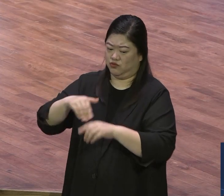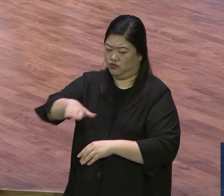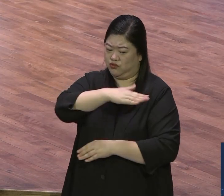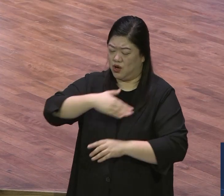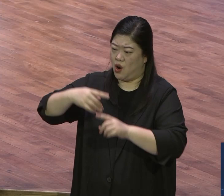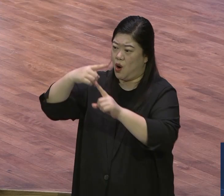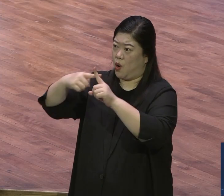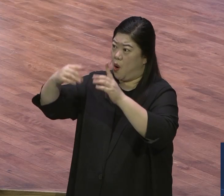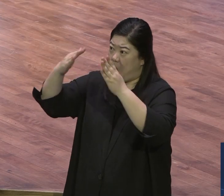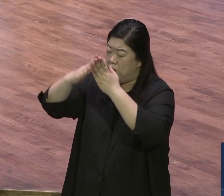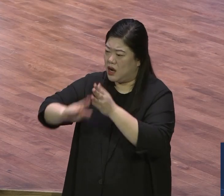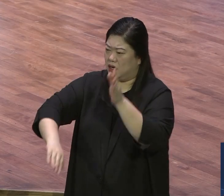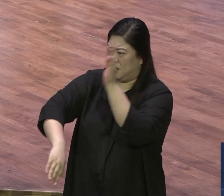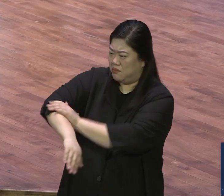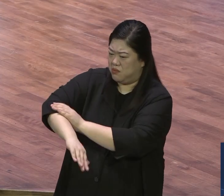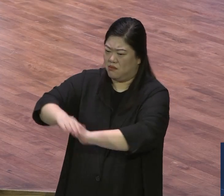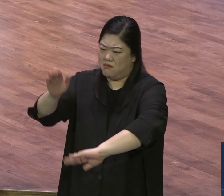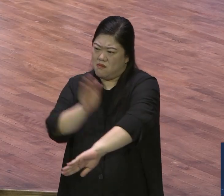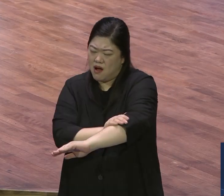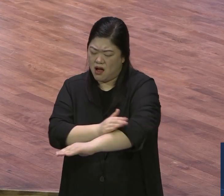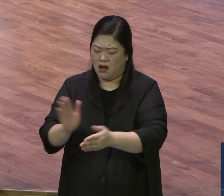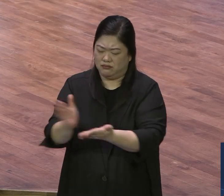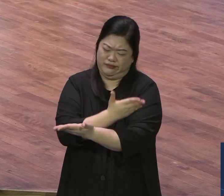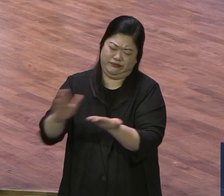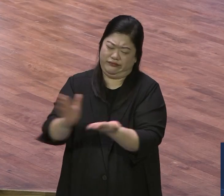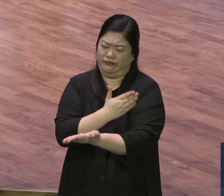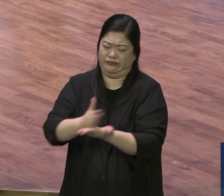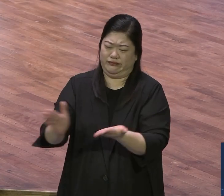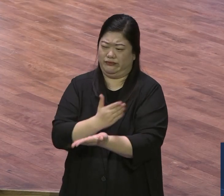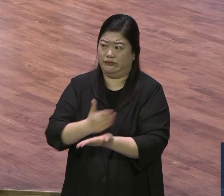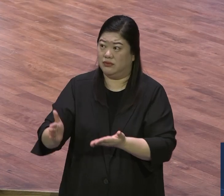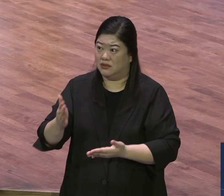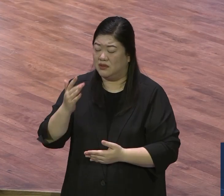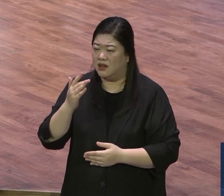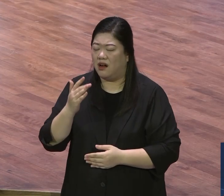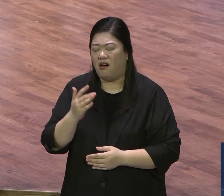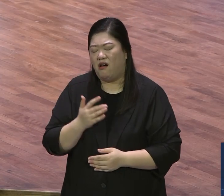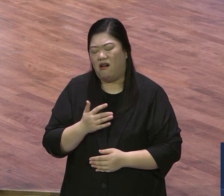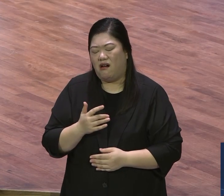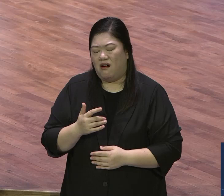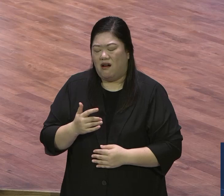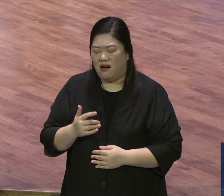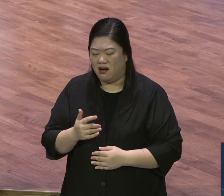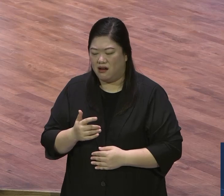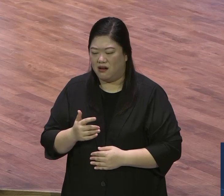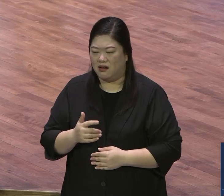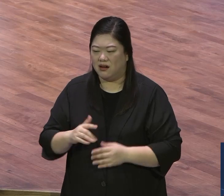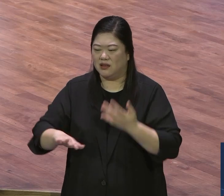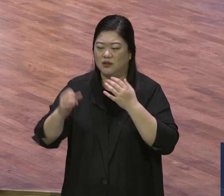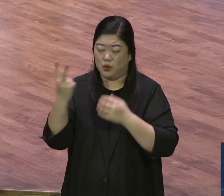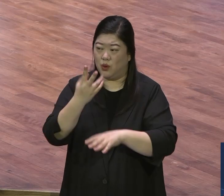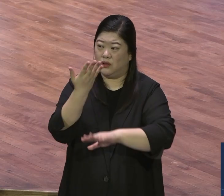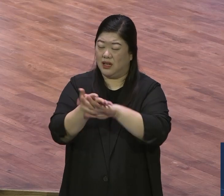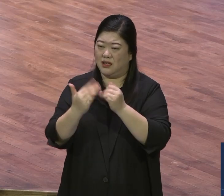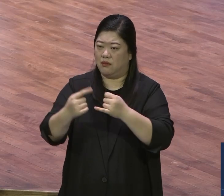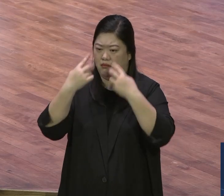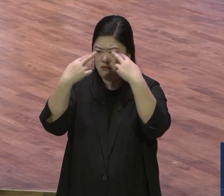우파 대파 쪽파 양파로 나누었으면 세상에서 혐오 집단이 되었습니까?